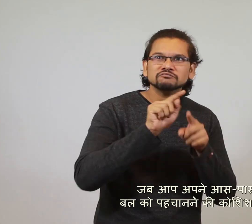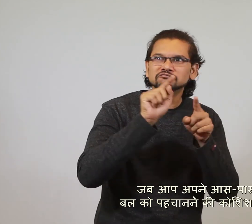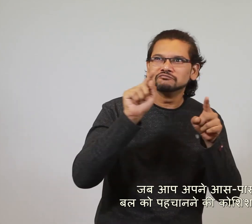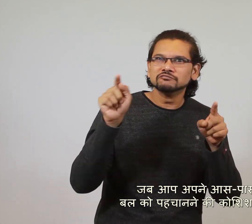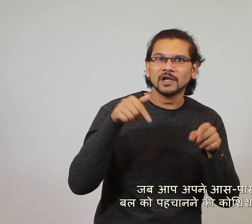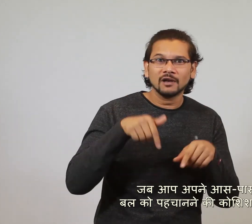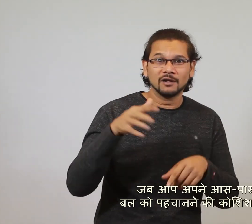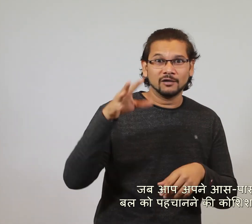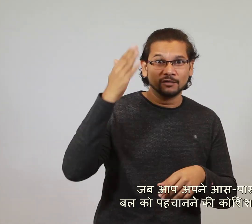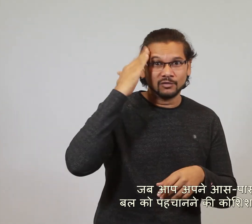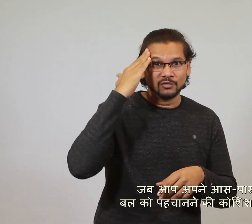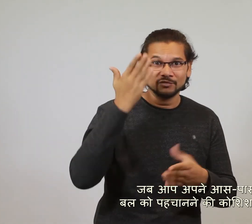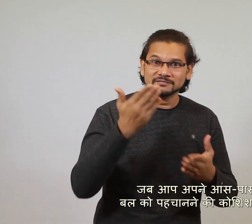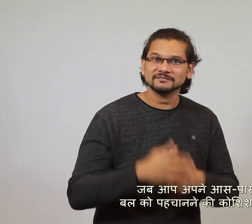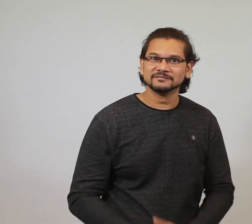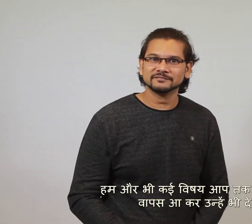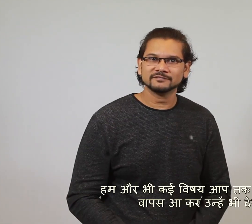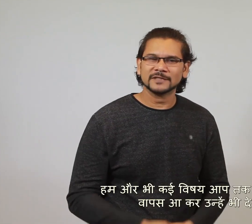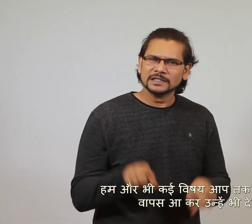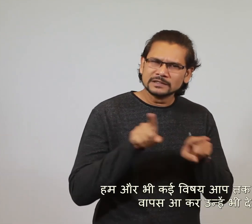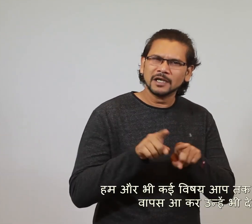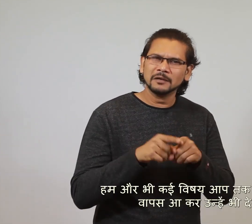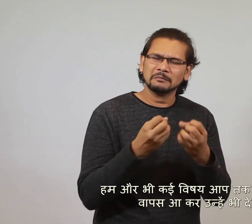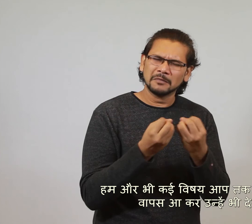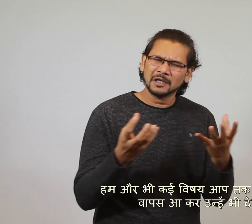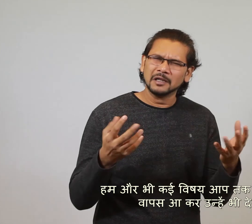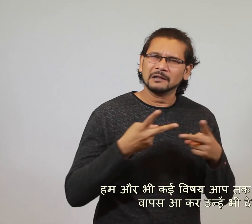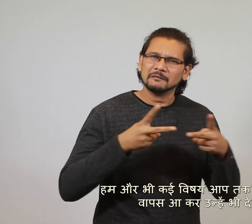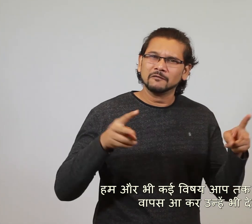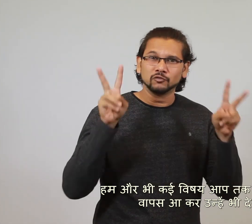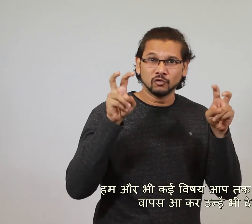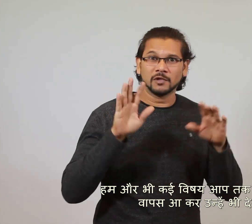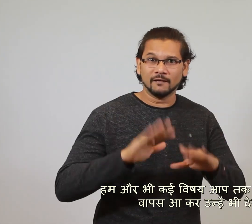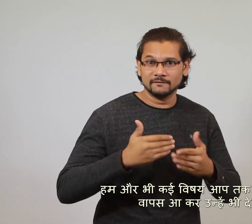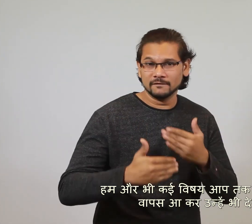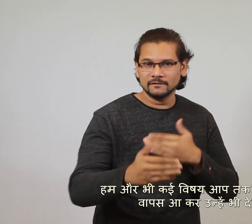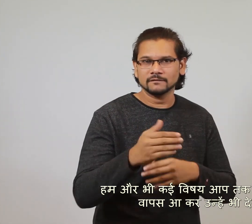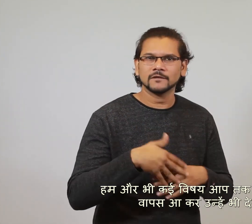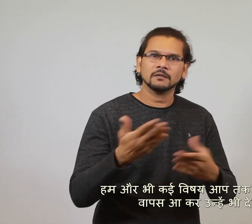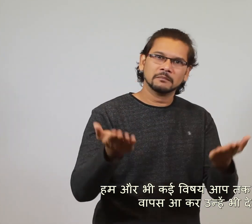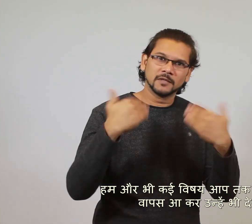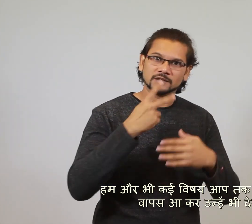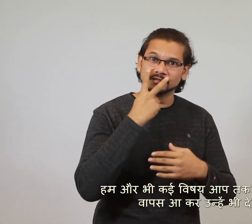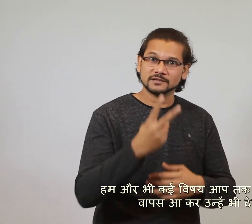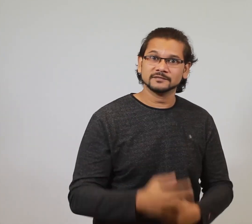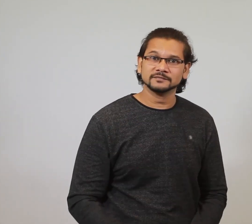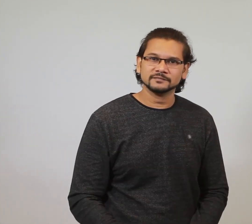बल को पहचानने की कोशिश करेंगे हम और कई विशय आप तक लाते रहेंगे, वापस आकर उन्हें भी देखें